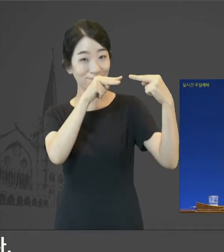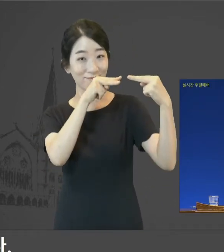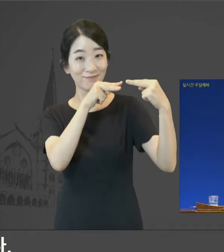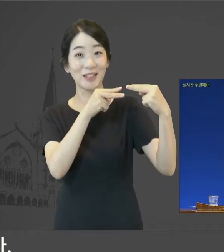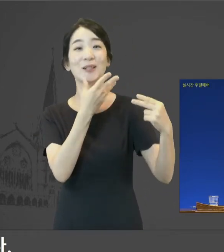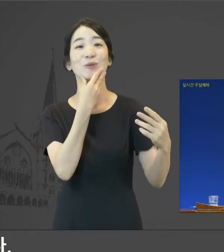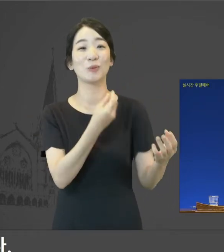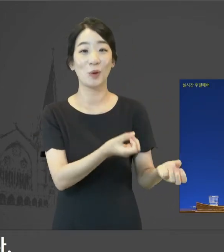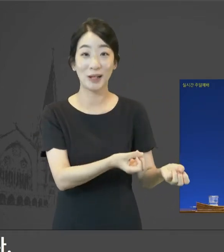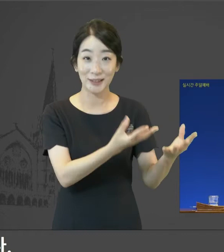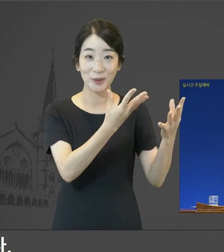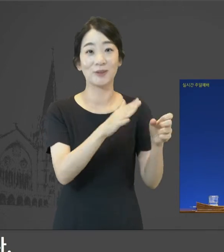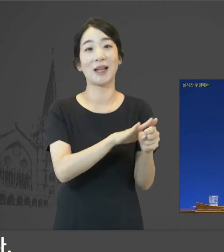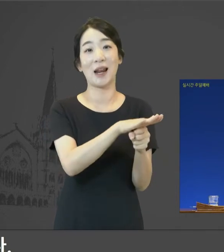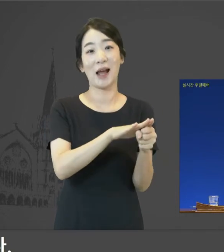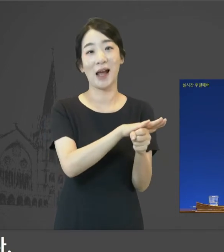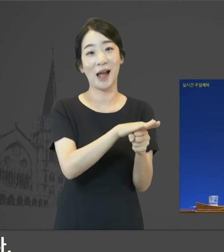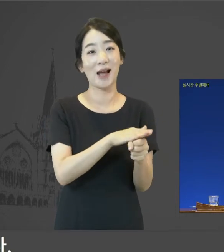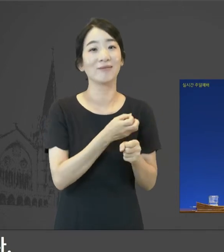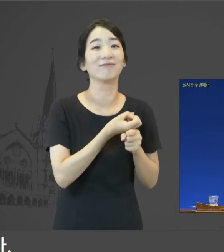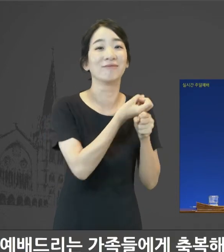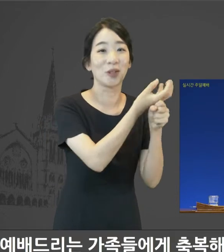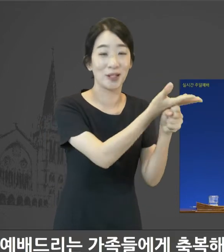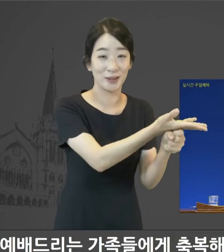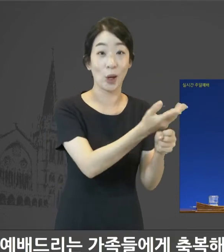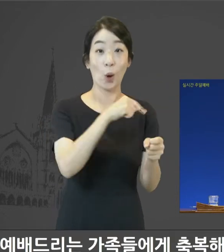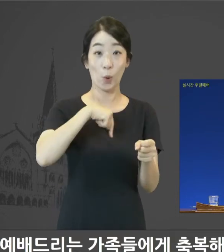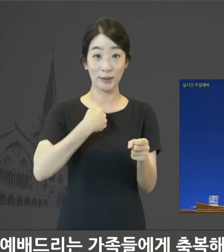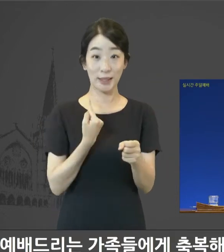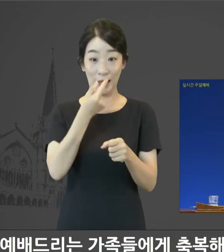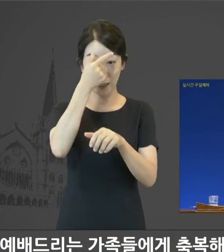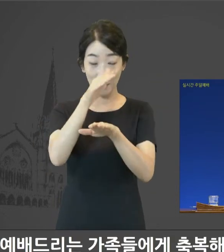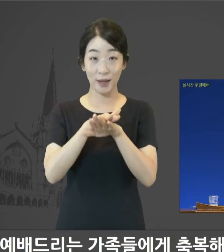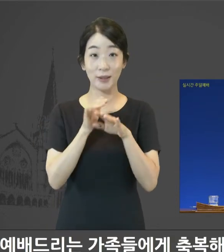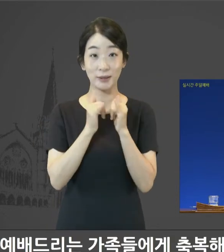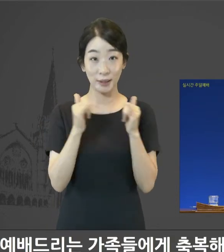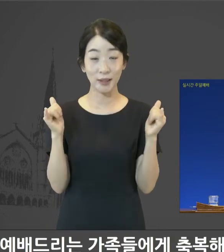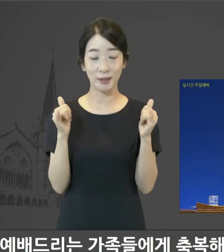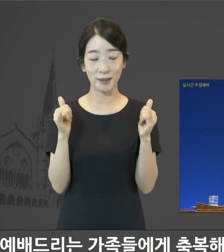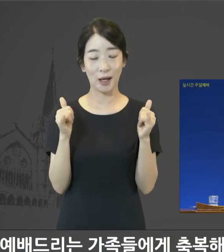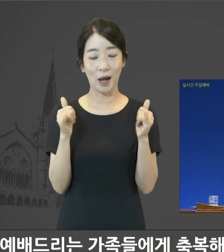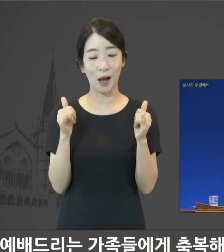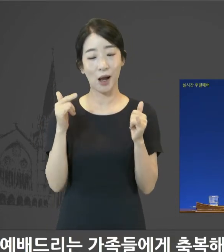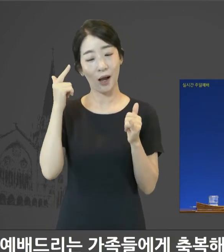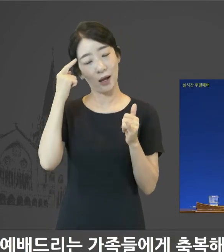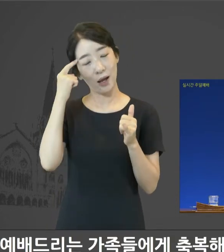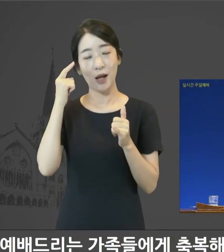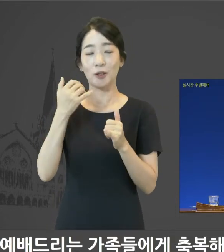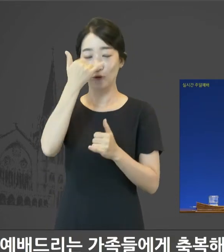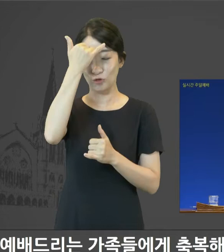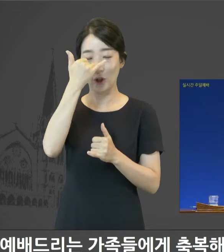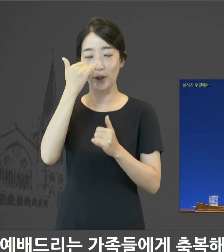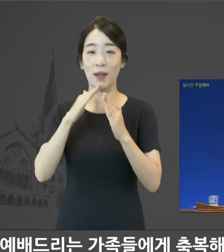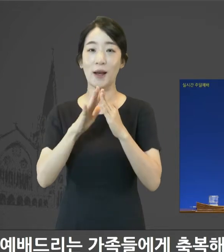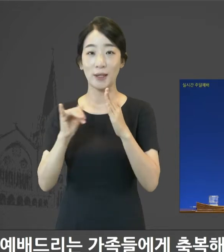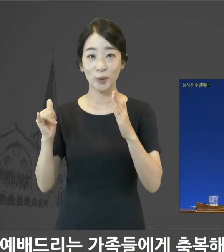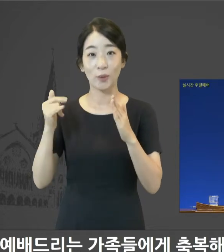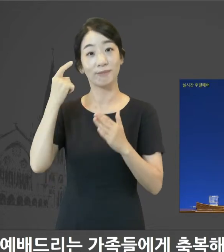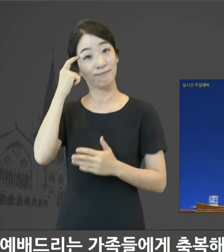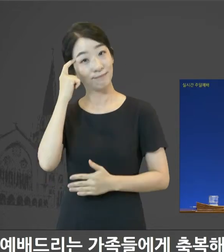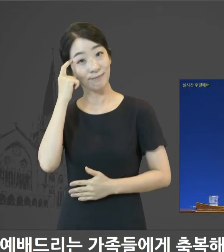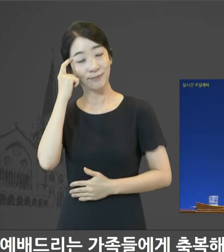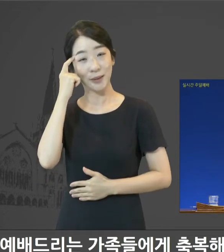주시고 사랑 전해 주시기 바랍니다. 혼자 예배드리시는 분들은 온 충현의 가족들 생각하면서 역시